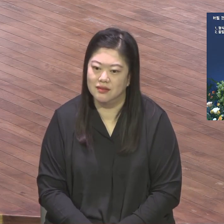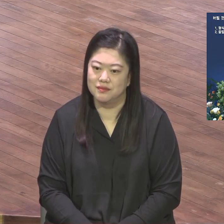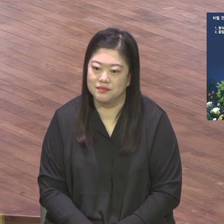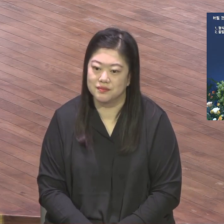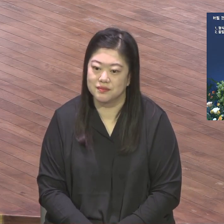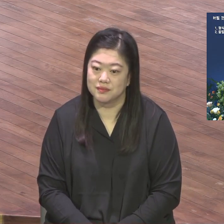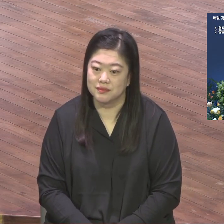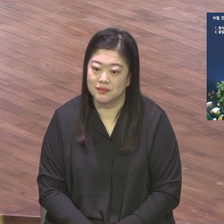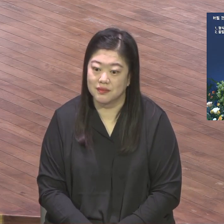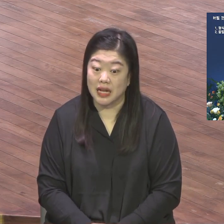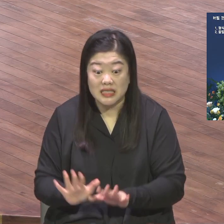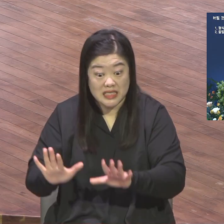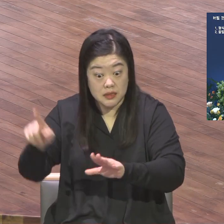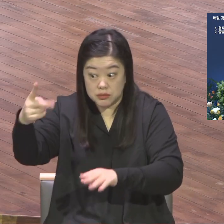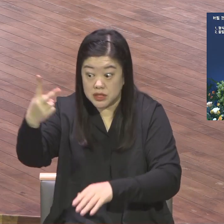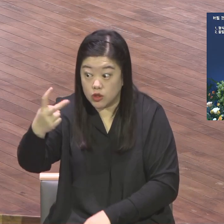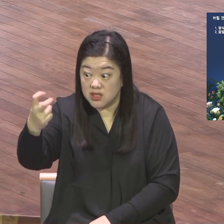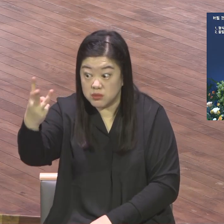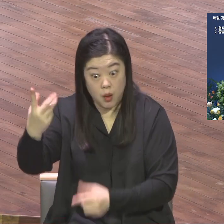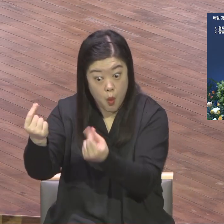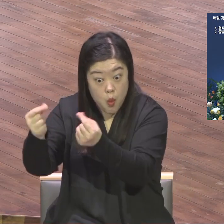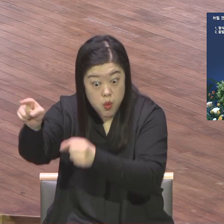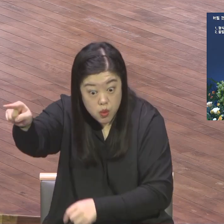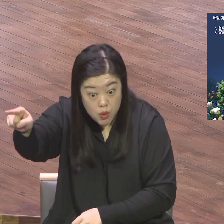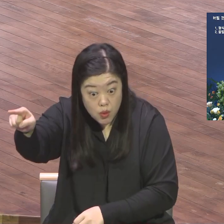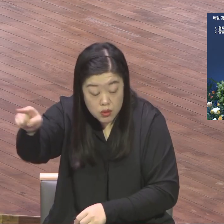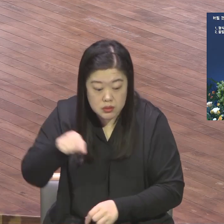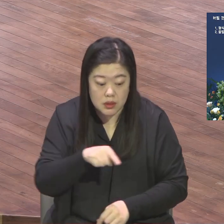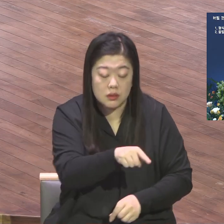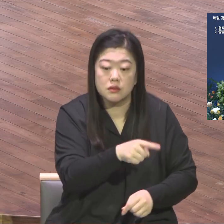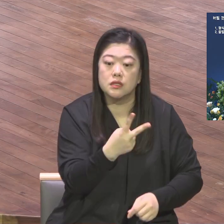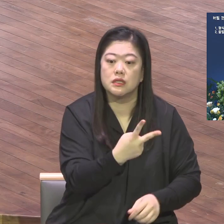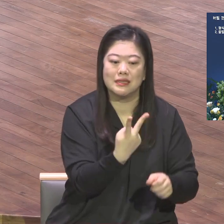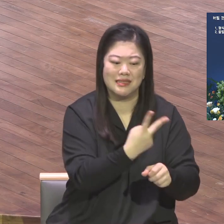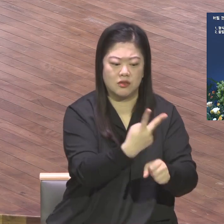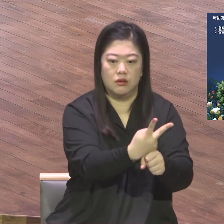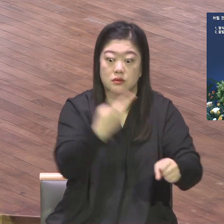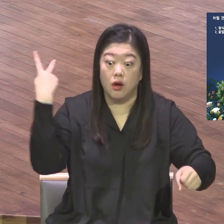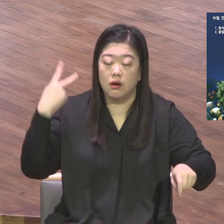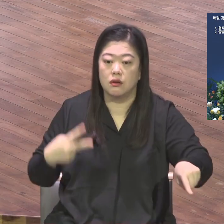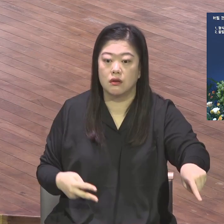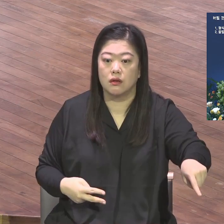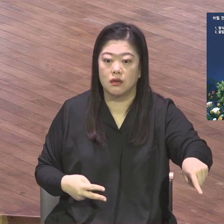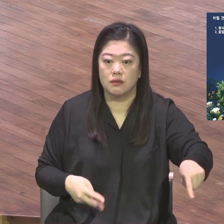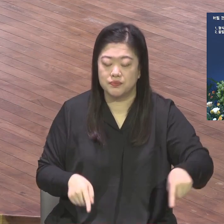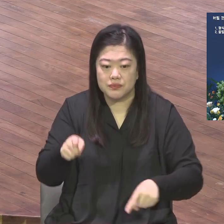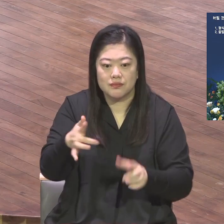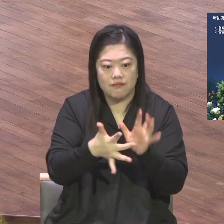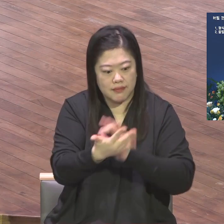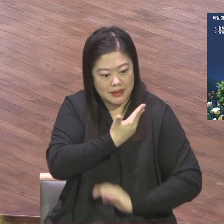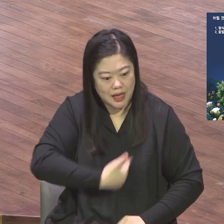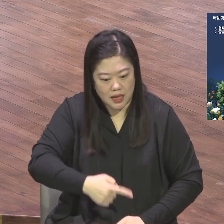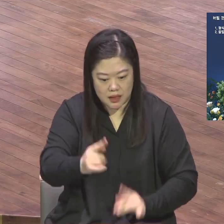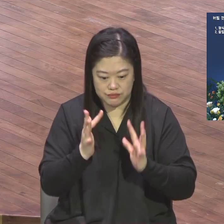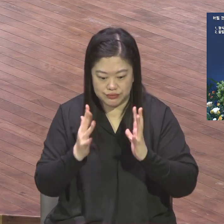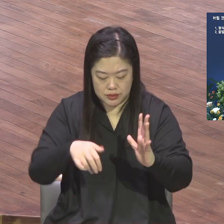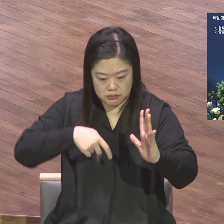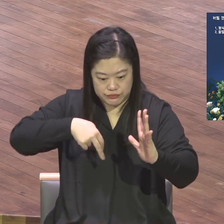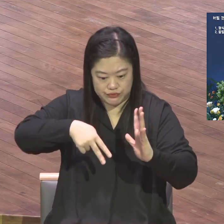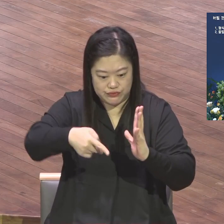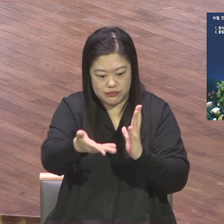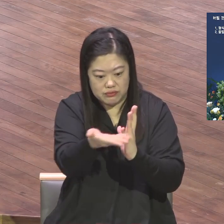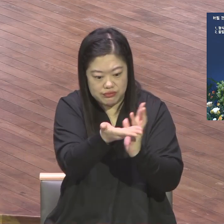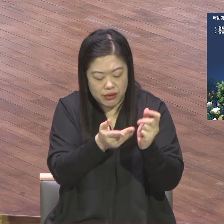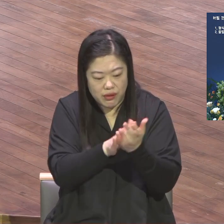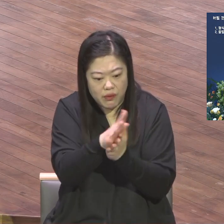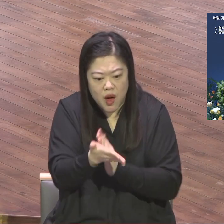예수님의 제자들이 이삭을 잘라 먹은 것, 이 노동에 해당된다는 거였죠. 그래서 시비가 붙었어요.